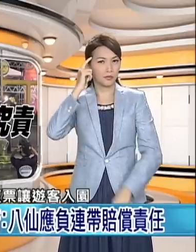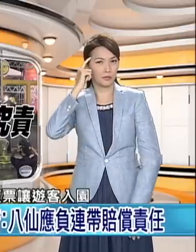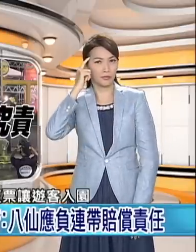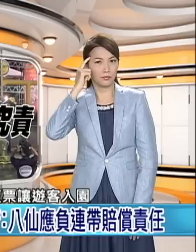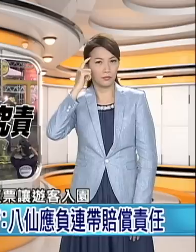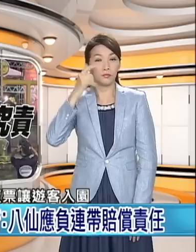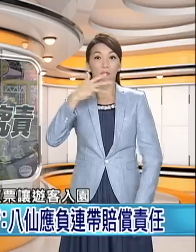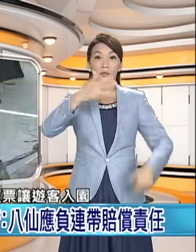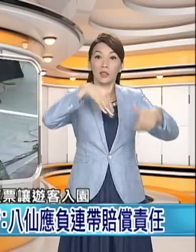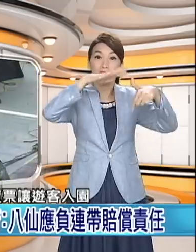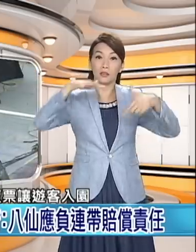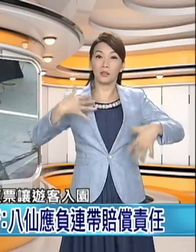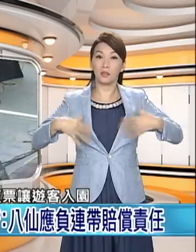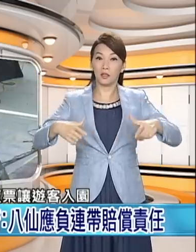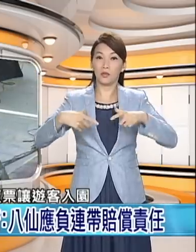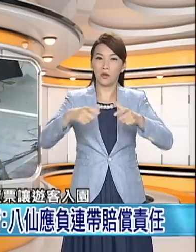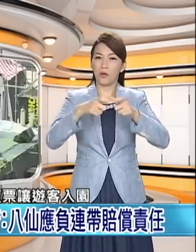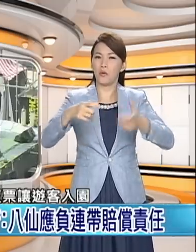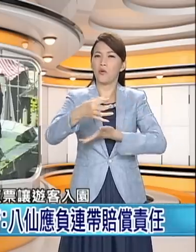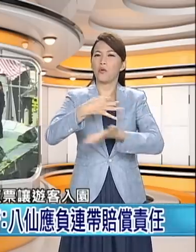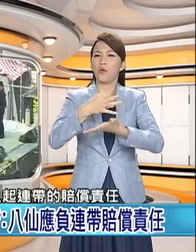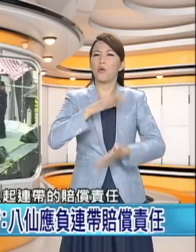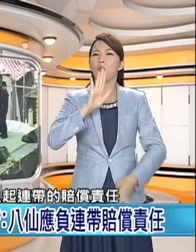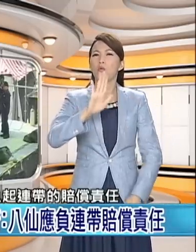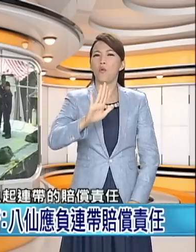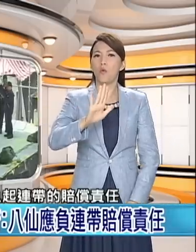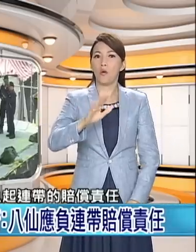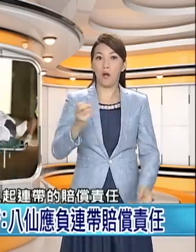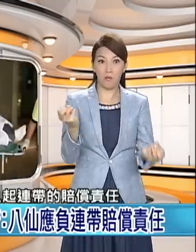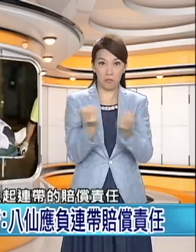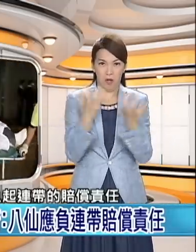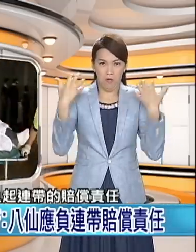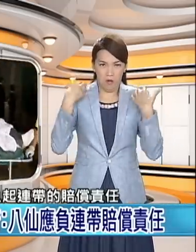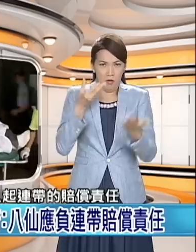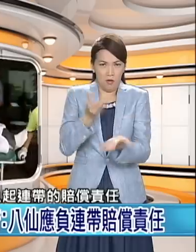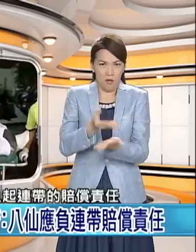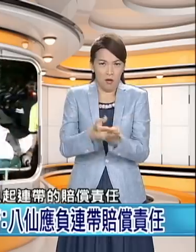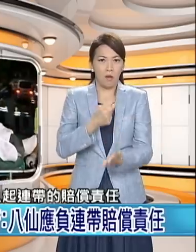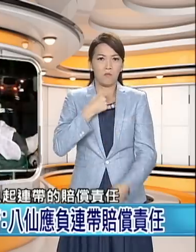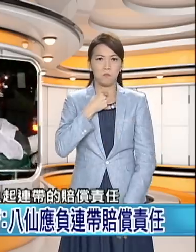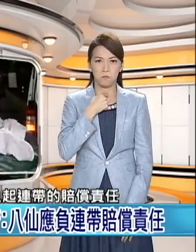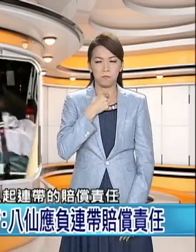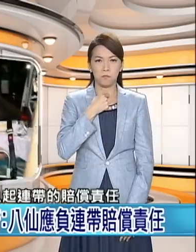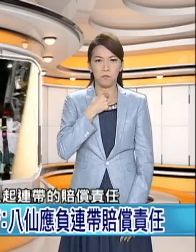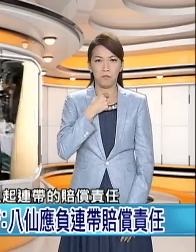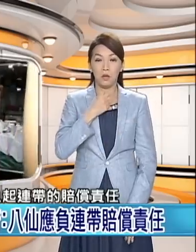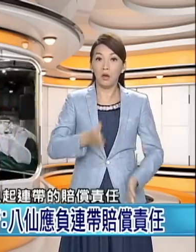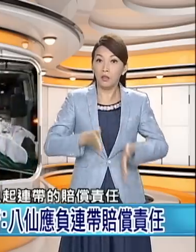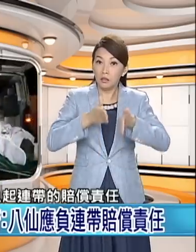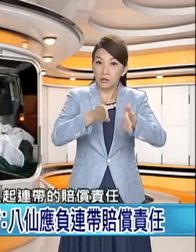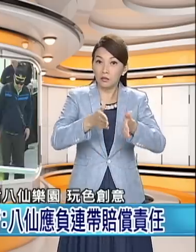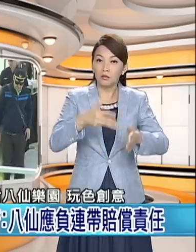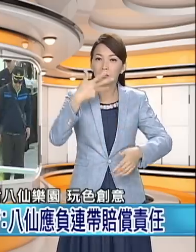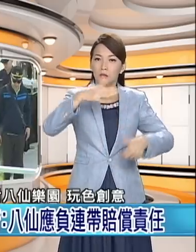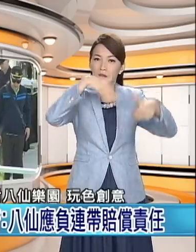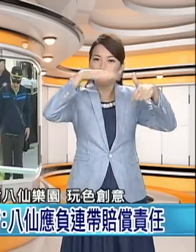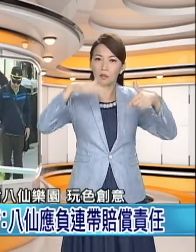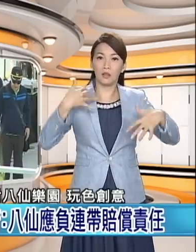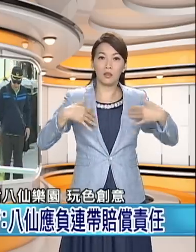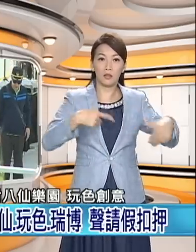卖票让游客入园，就应该要负起连带的赔偿责任。现在已经对八仙